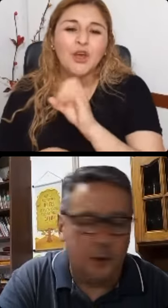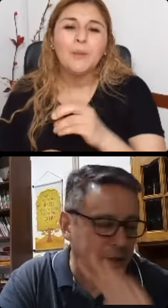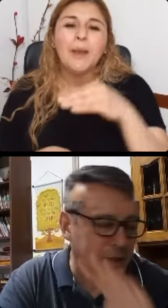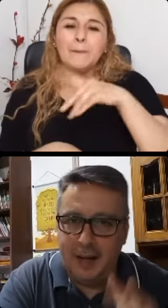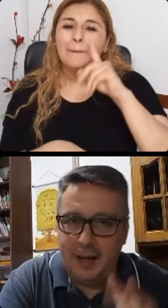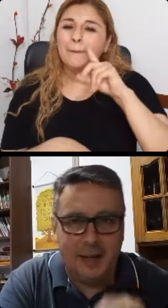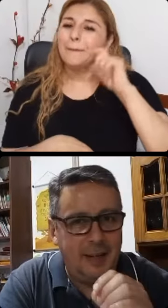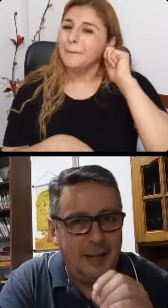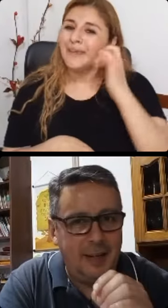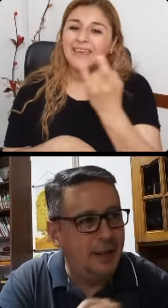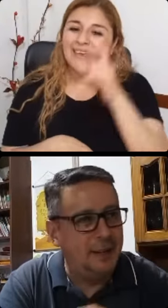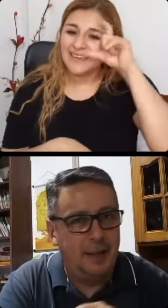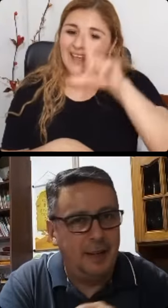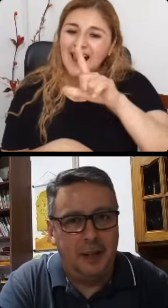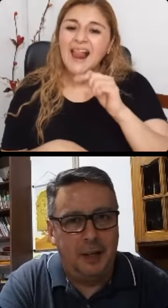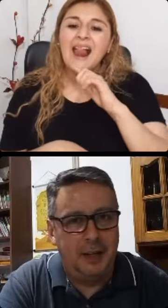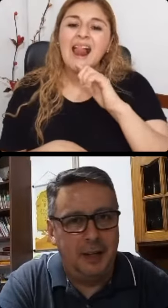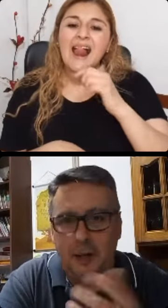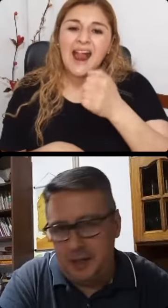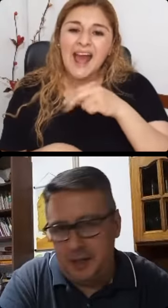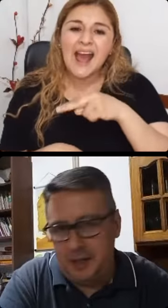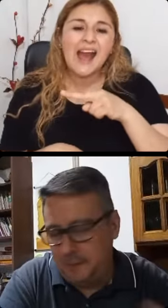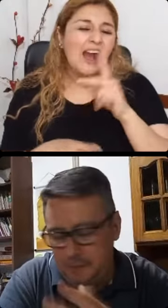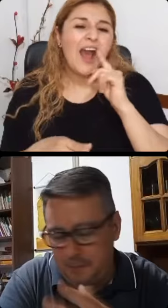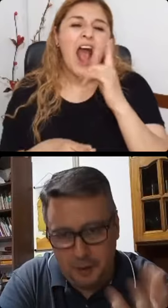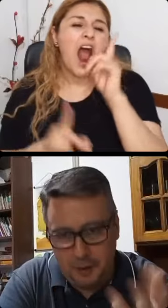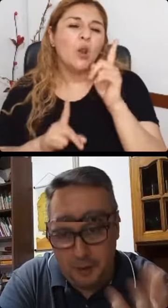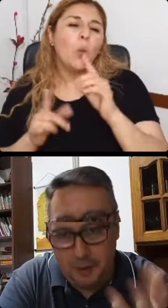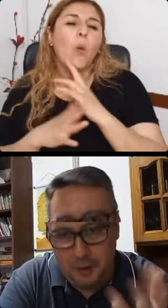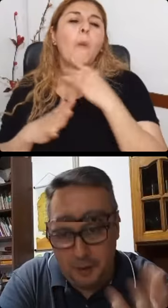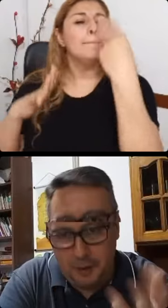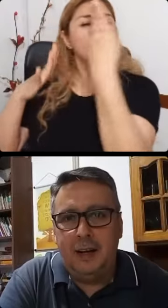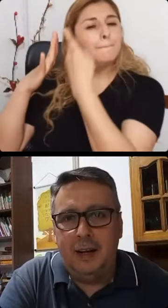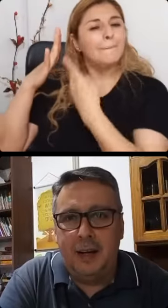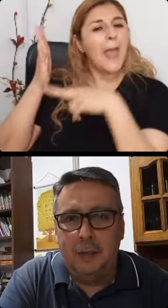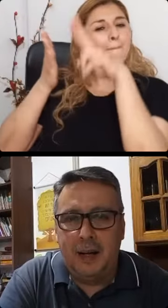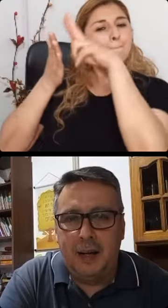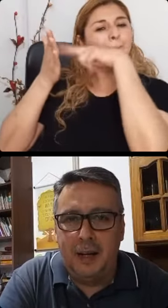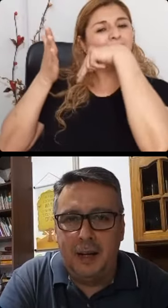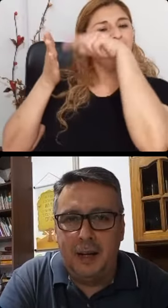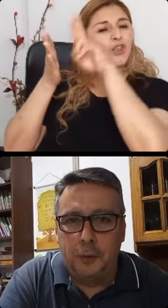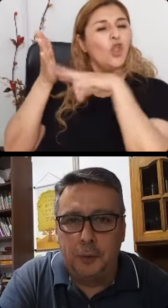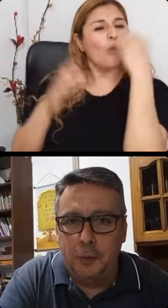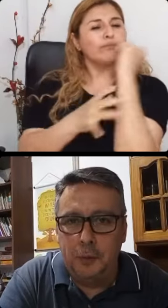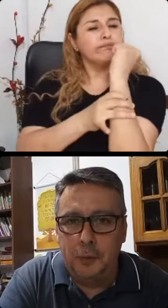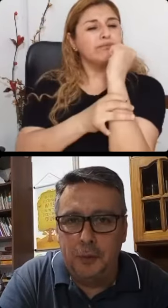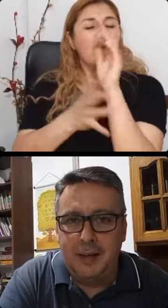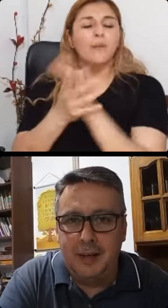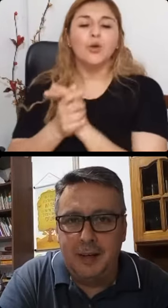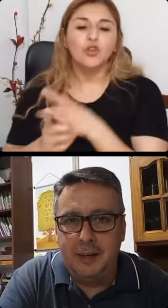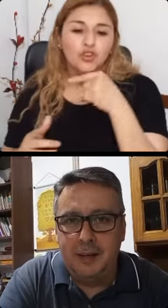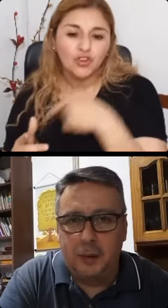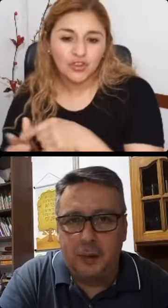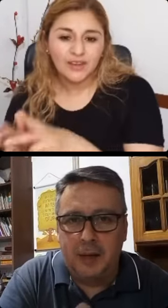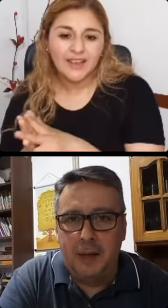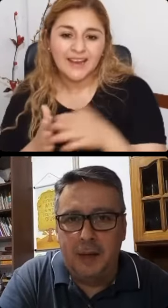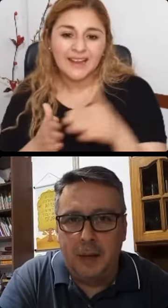o si no es Miguel Ángel es Leonardo Da Vinci perdón él va caminando con un alumno de él